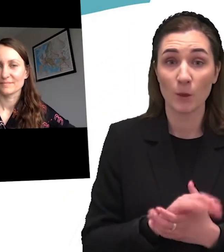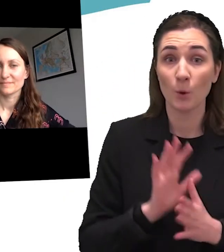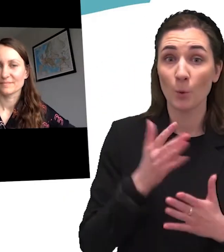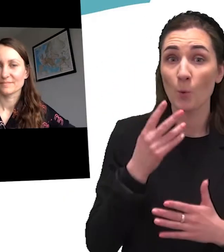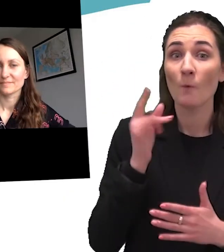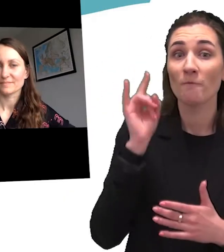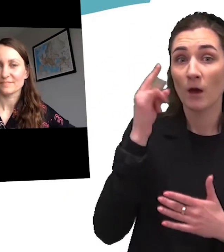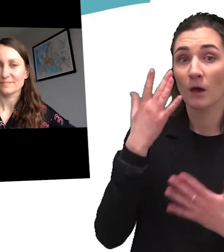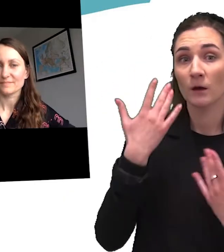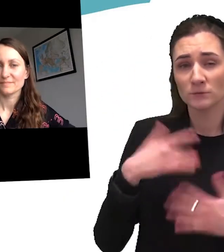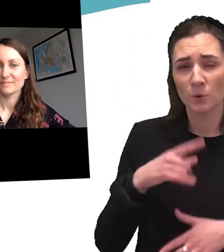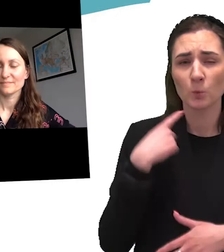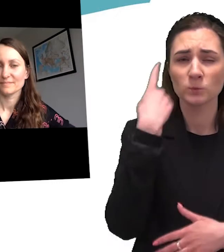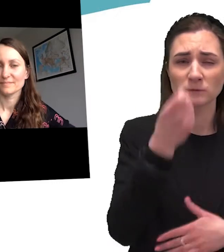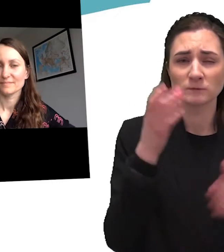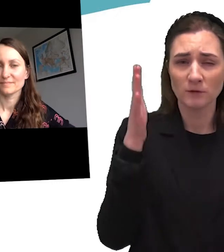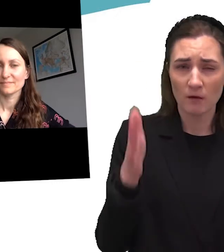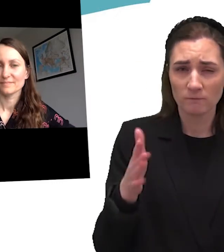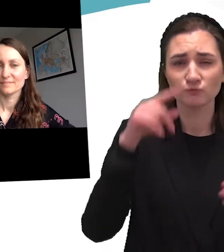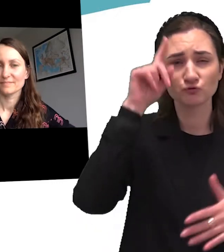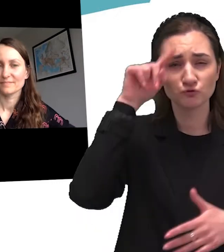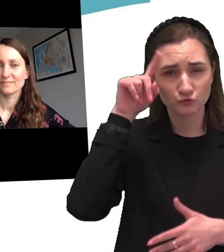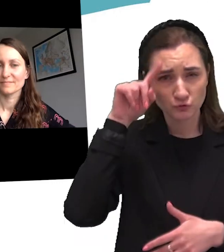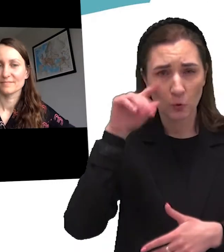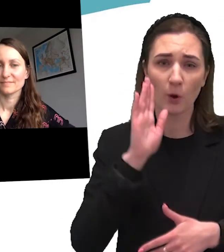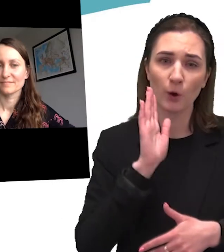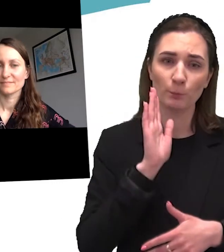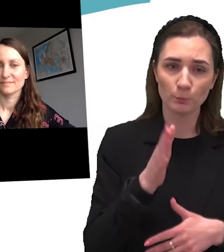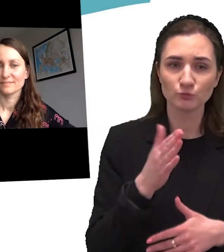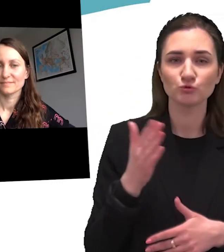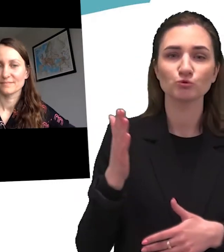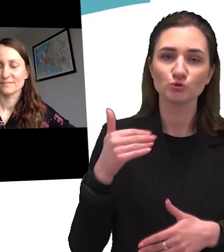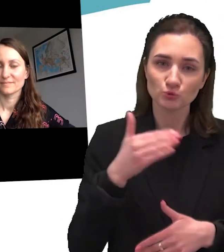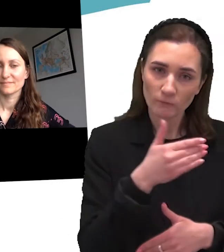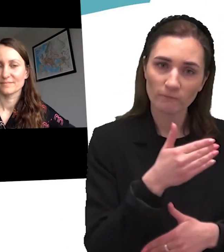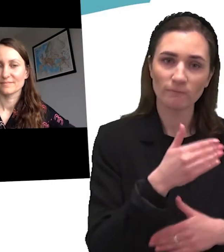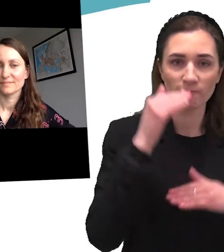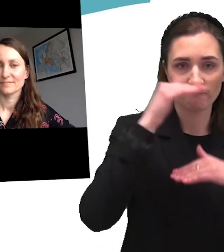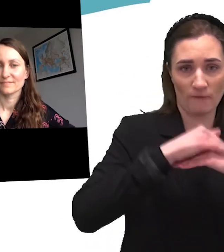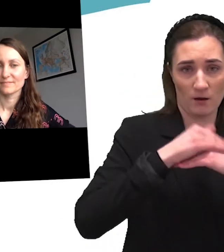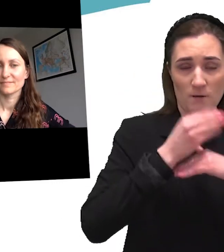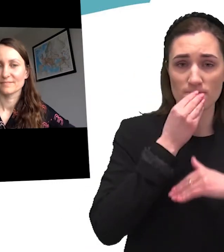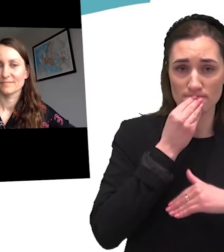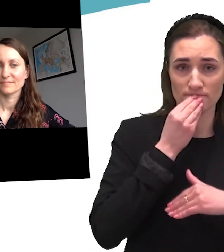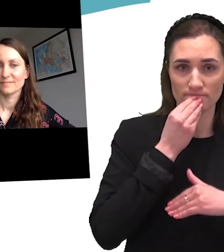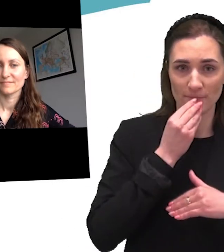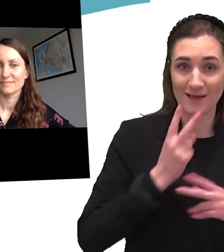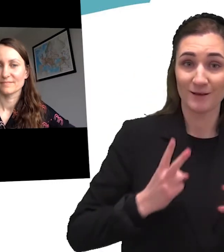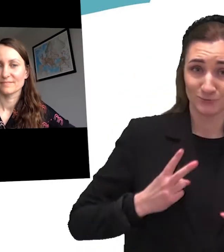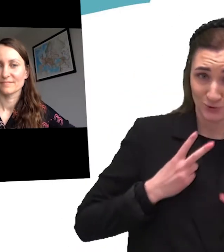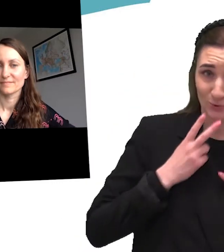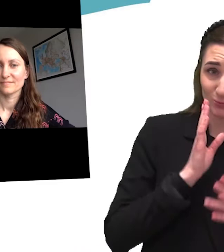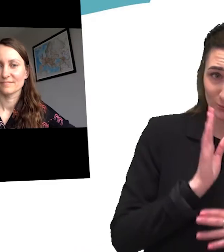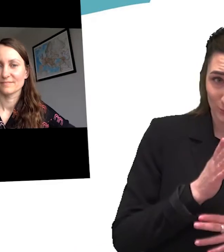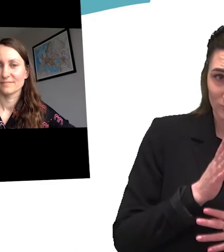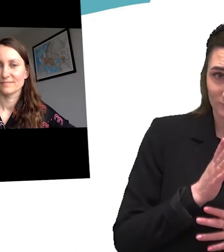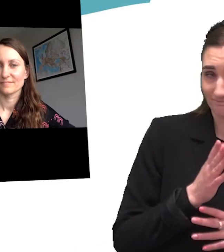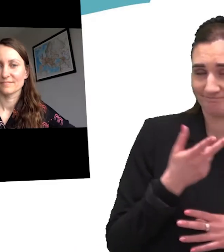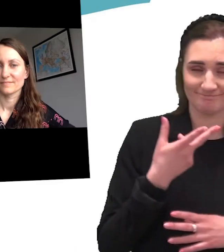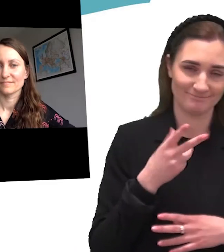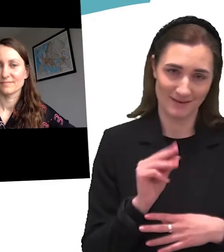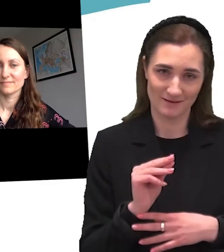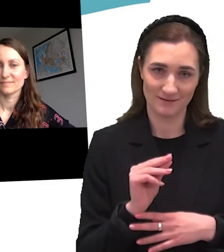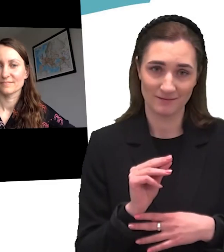reikia susiderinti. Bet jeigu jau vaikas savaitę žinojo ir mes vis priminėm, kad jis valgys tą žuvį, nors